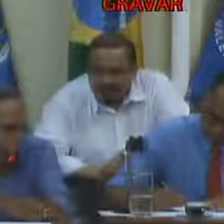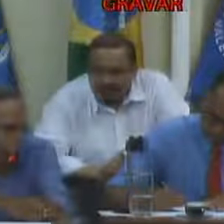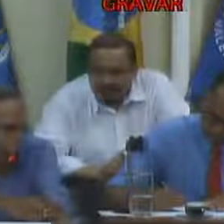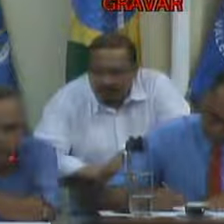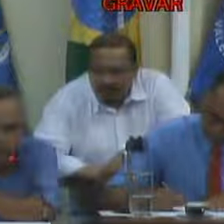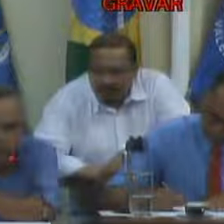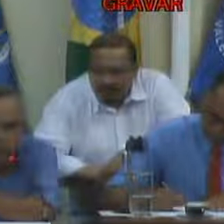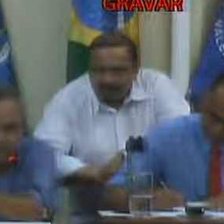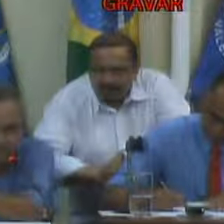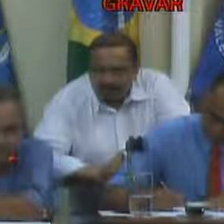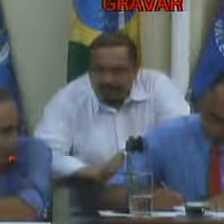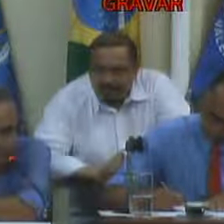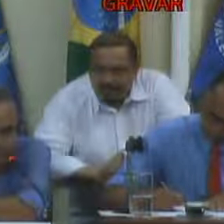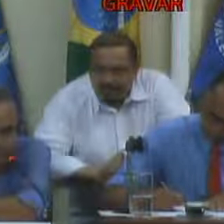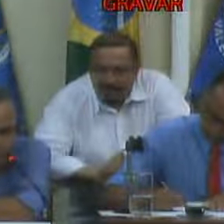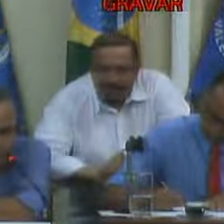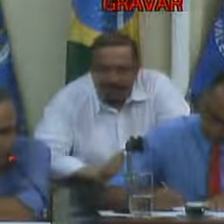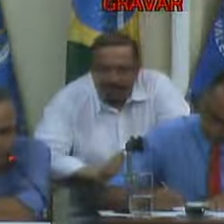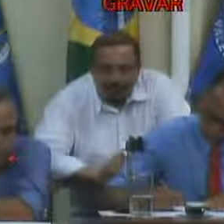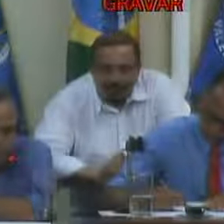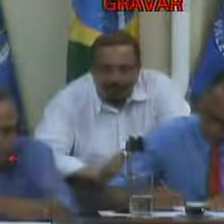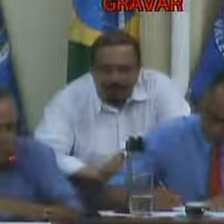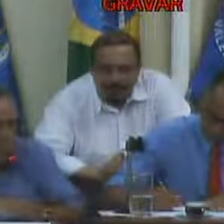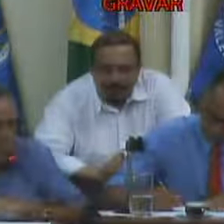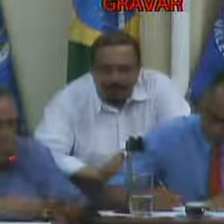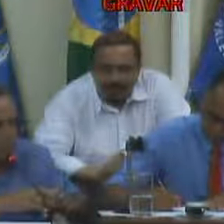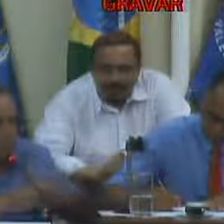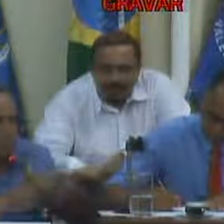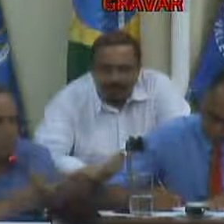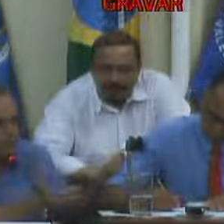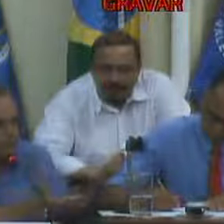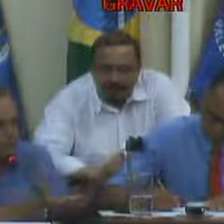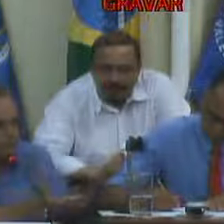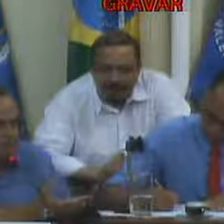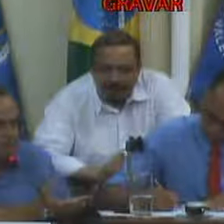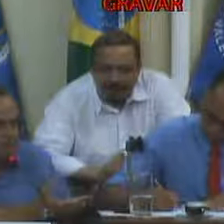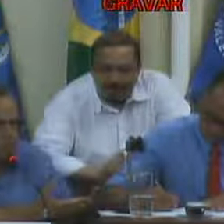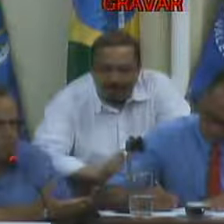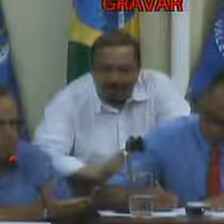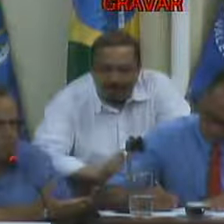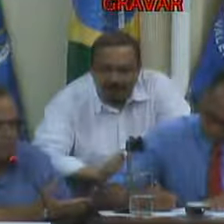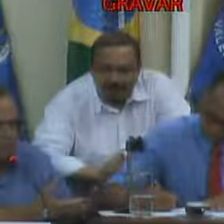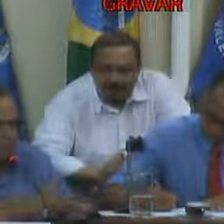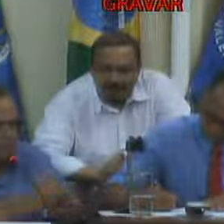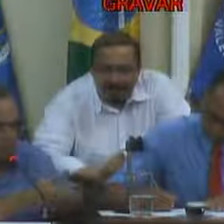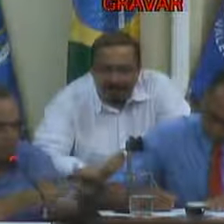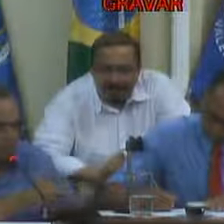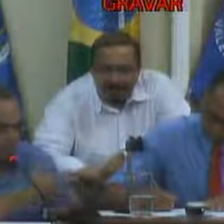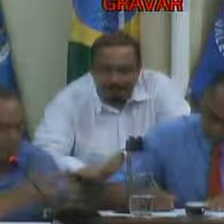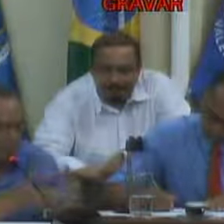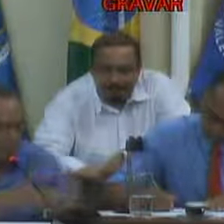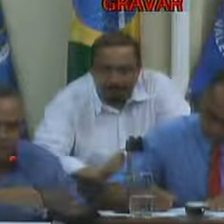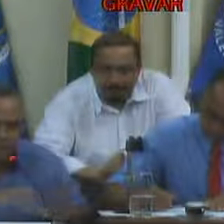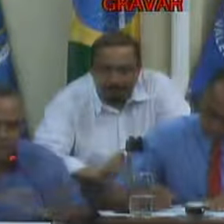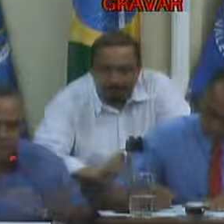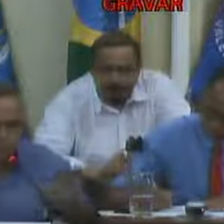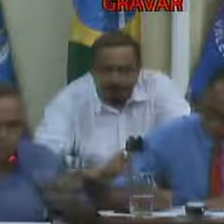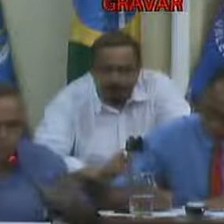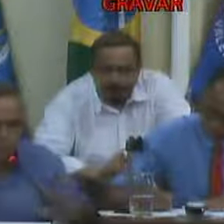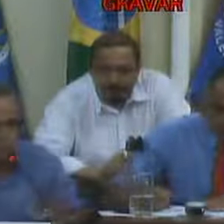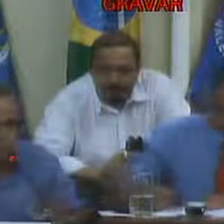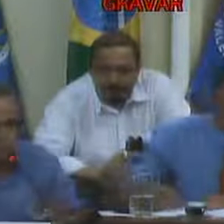conseguiram equilibrar tanto os ambulantes, quanto aqueles que vendiam, que estavam vendendo garrafa, alguma